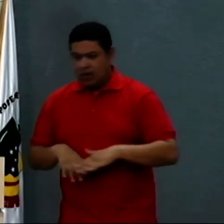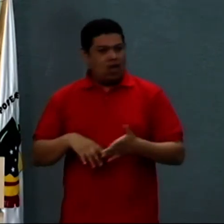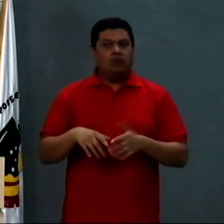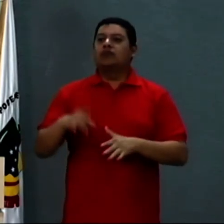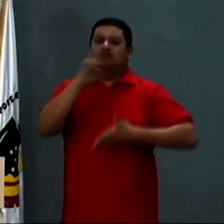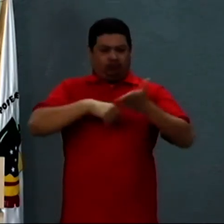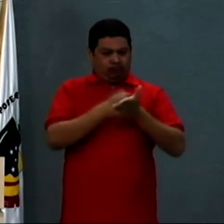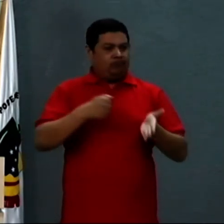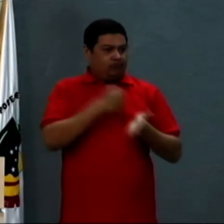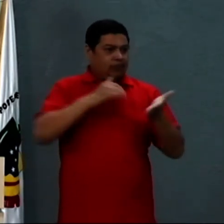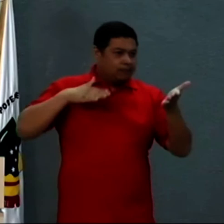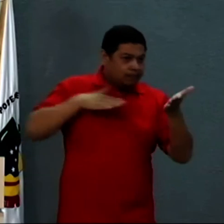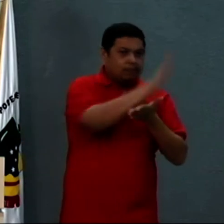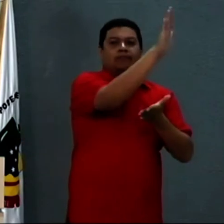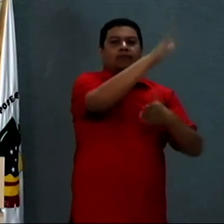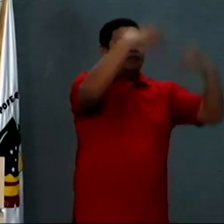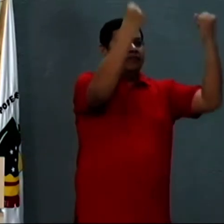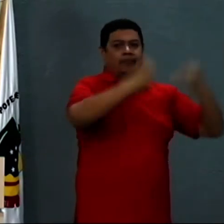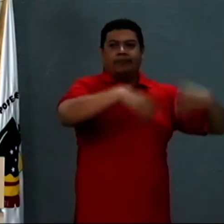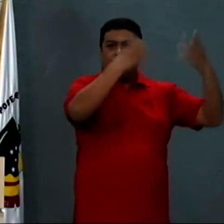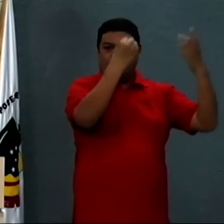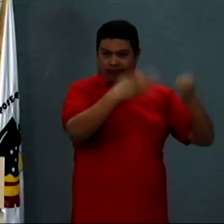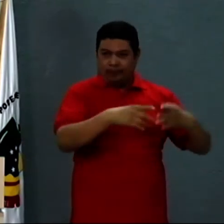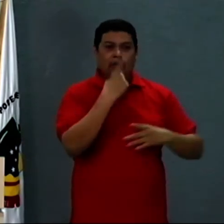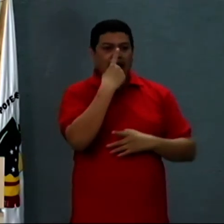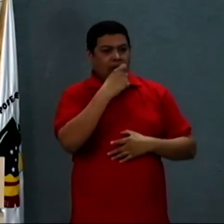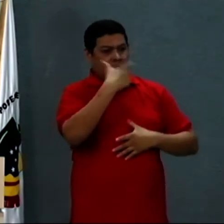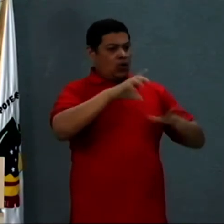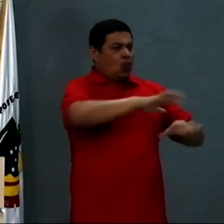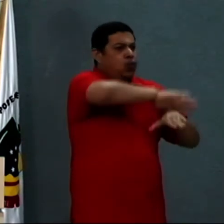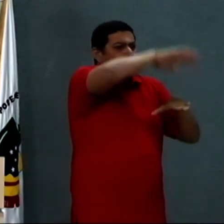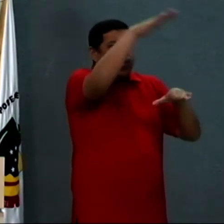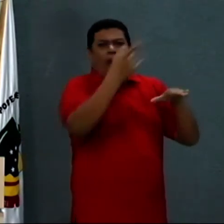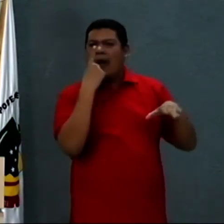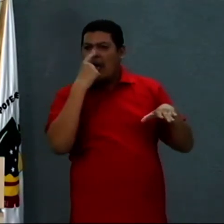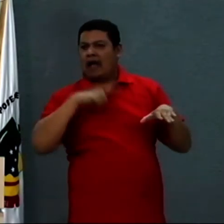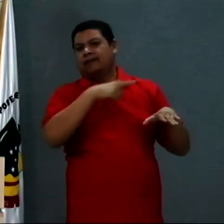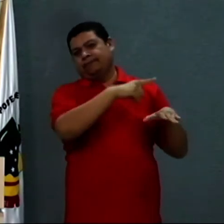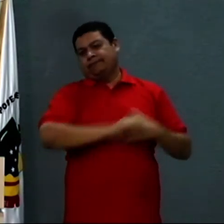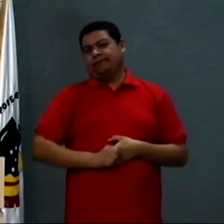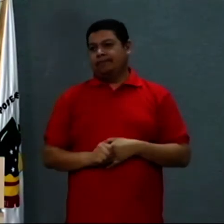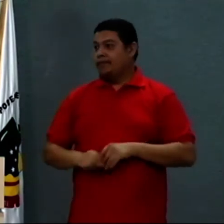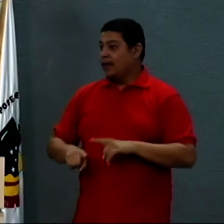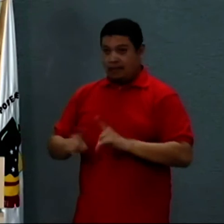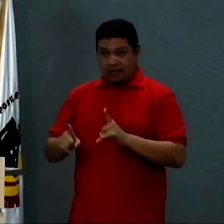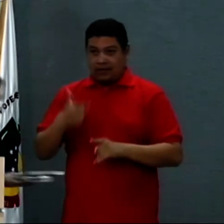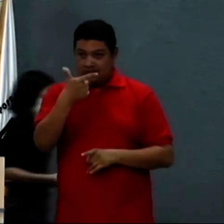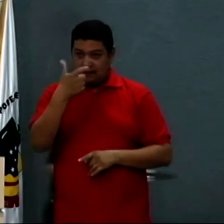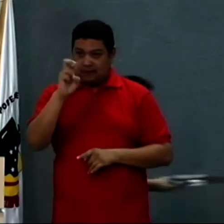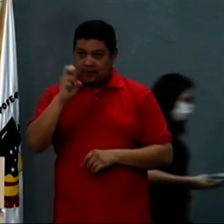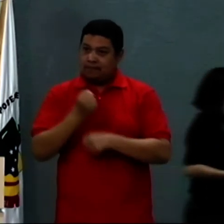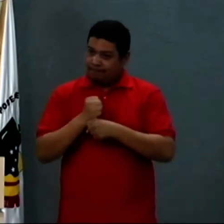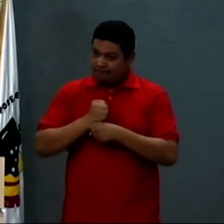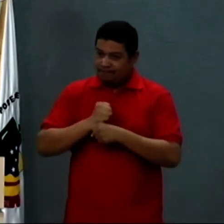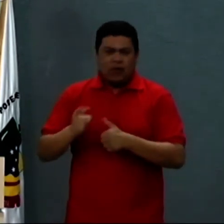mostrando a situação do lixão que estava ali. Na verdade, era o segundo lixão. Então, eu queria deixar bem claro que a primeira prefeita em 25 anos atender